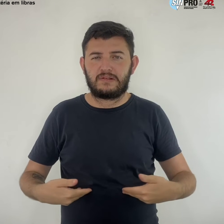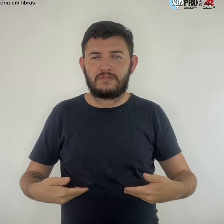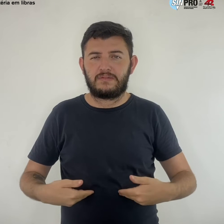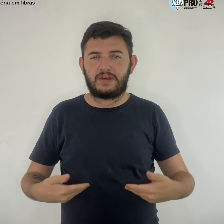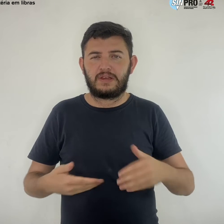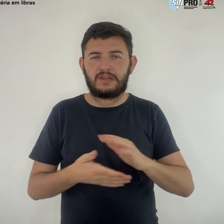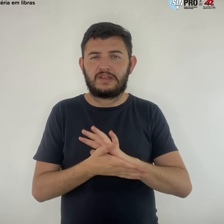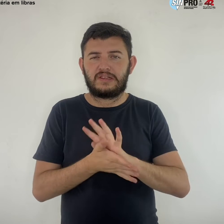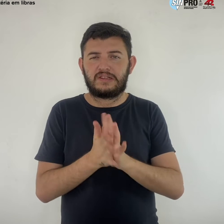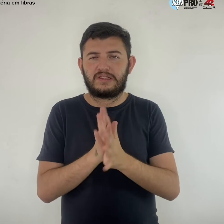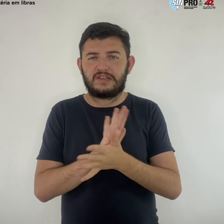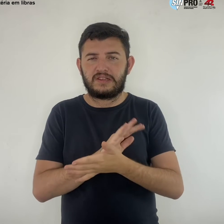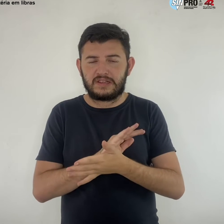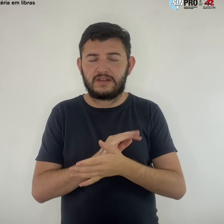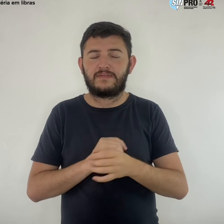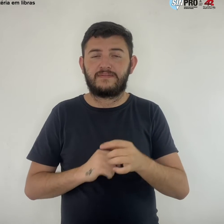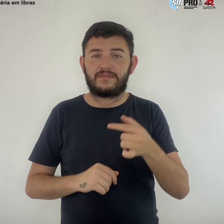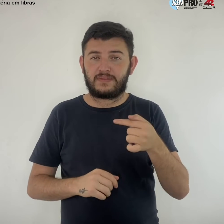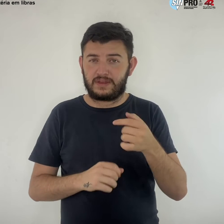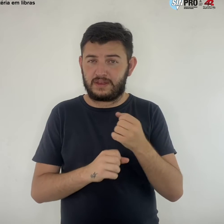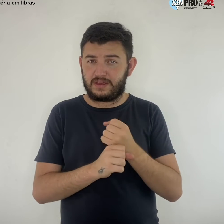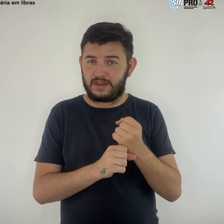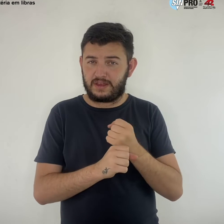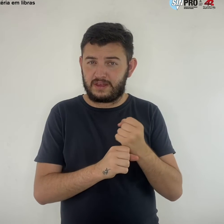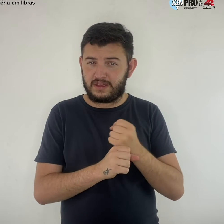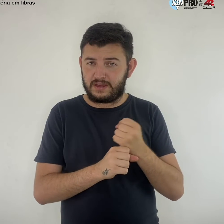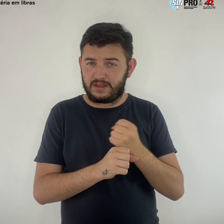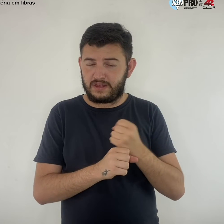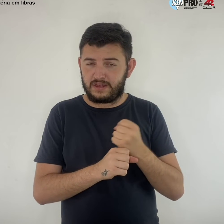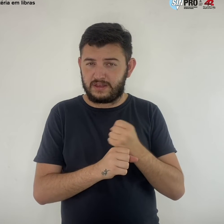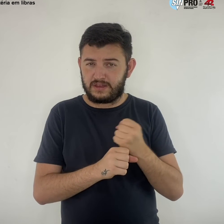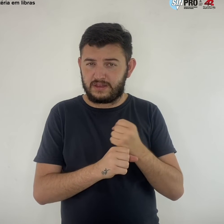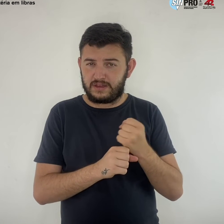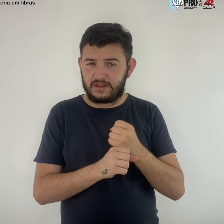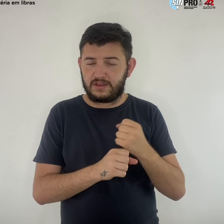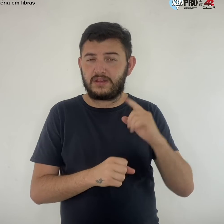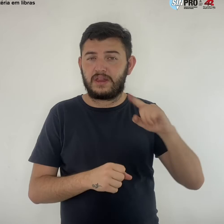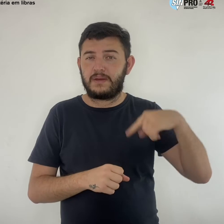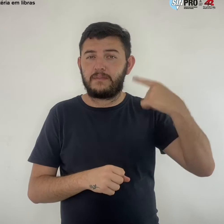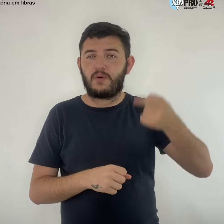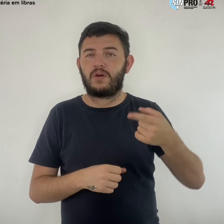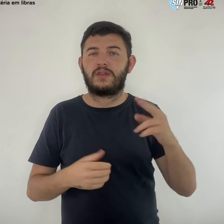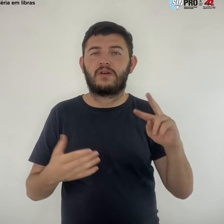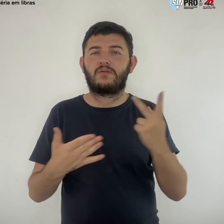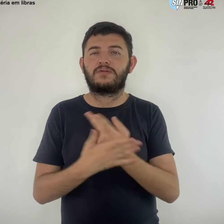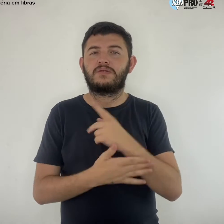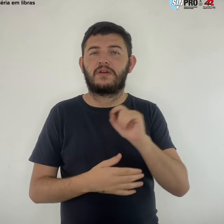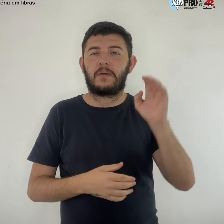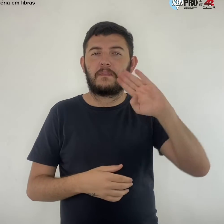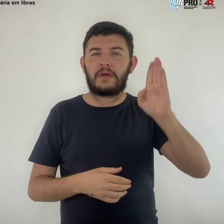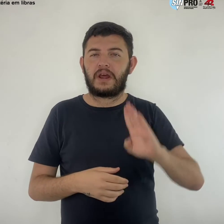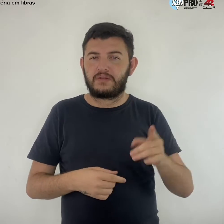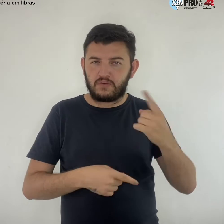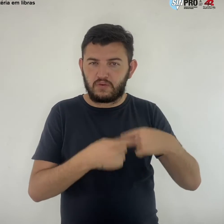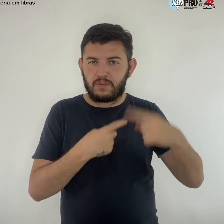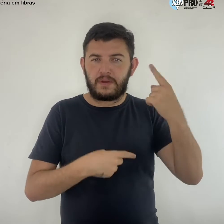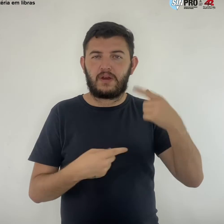miseráveis. Exatos, sete anos depois de sair do mapa da fome. O que